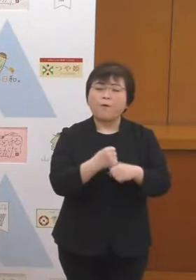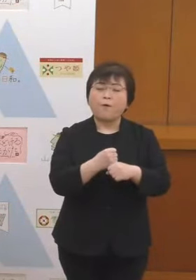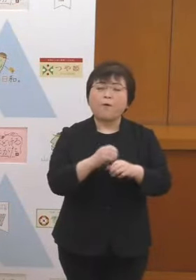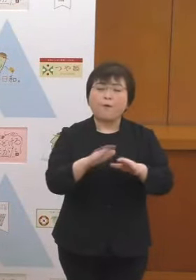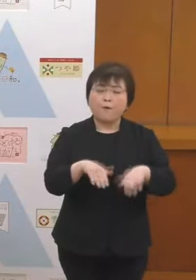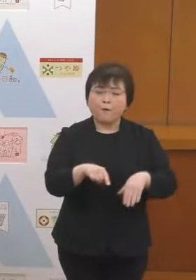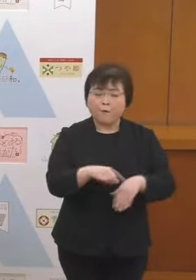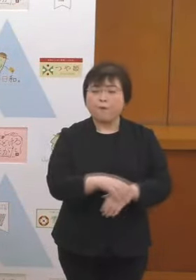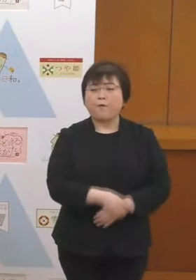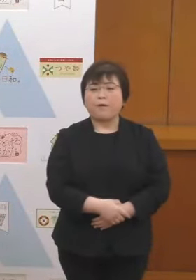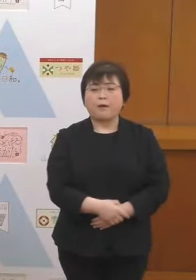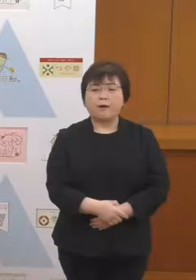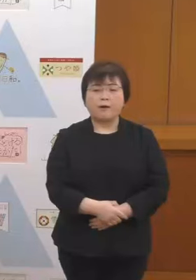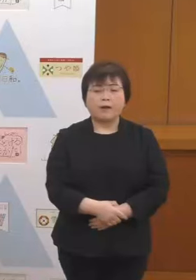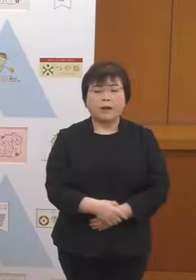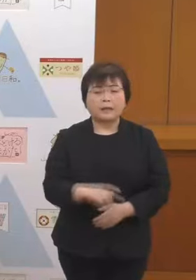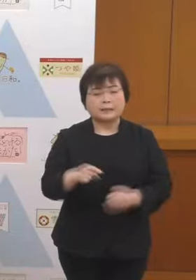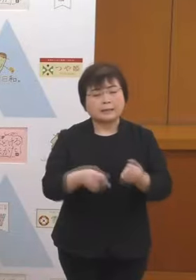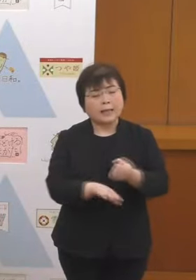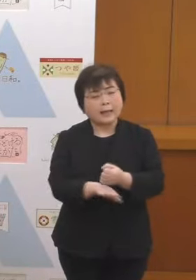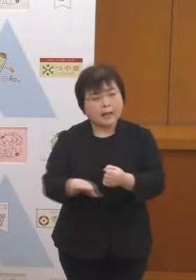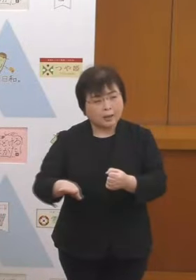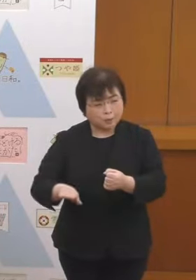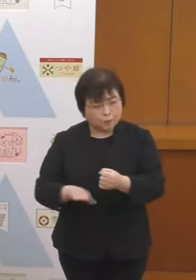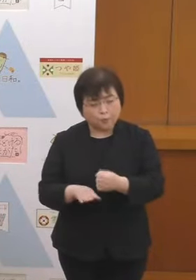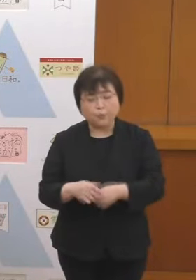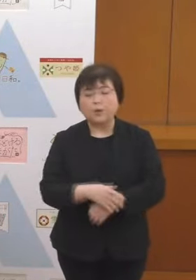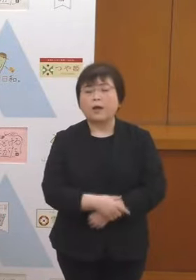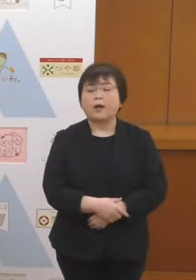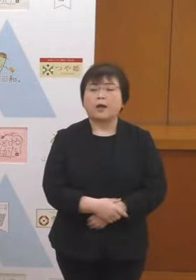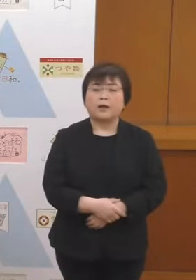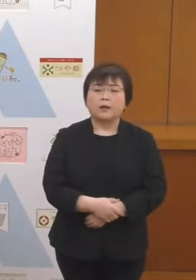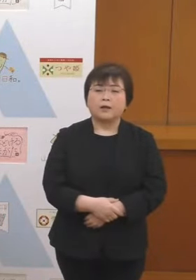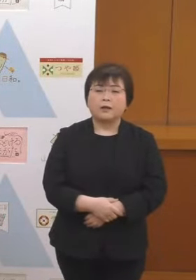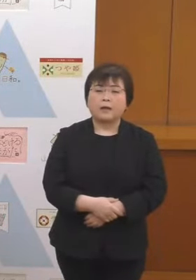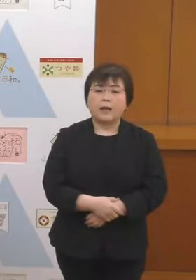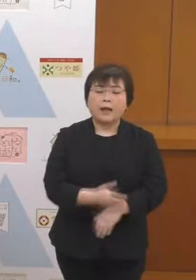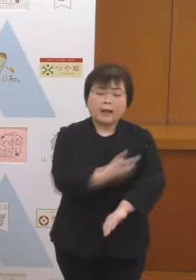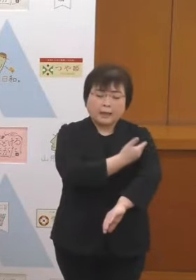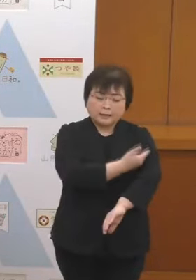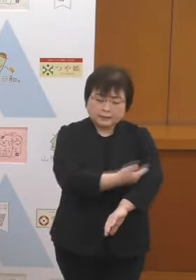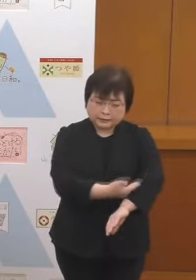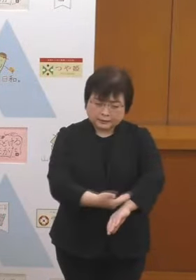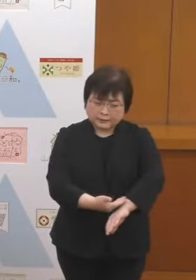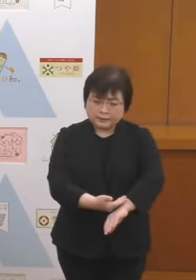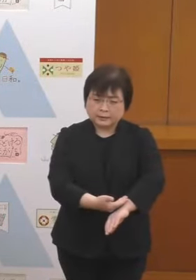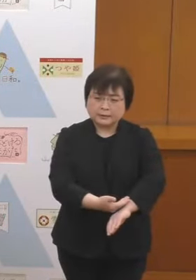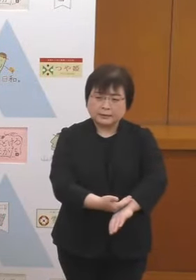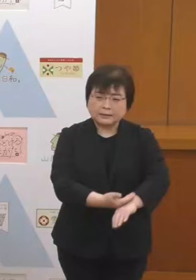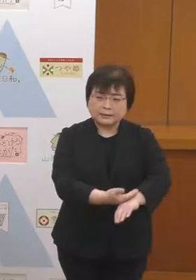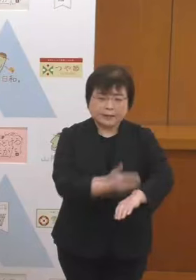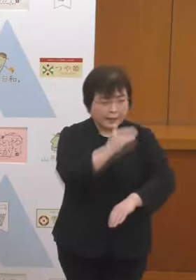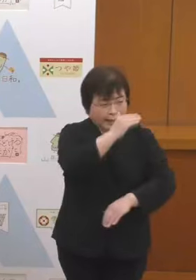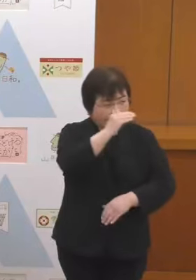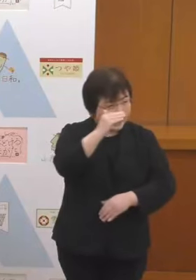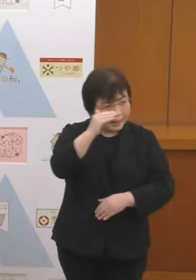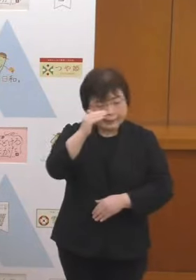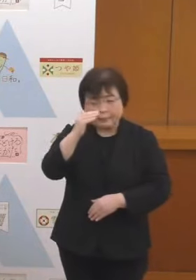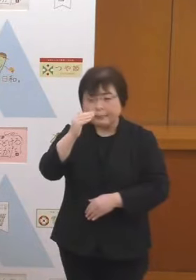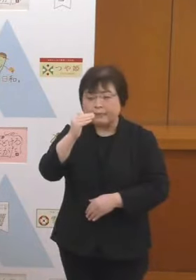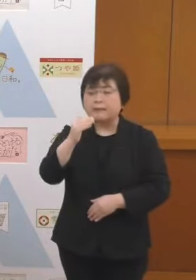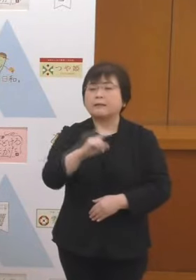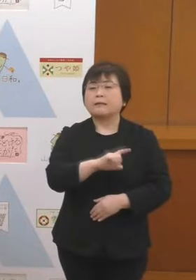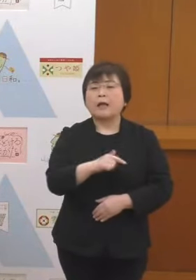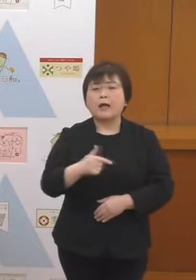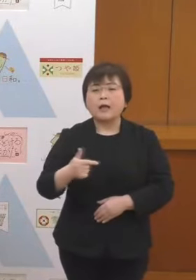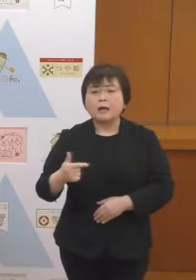ますがやはりその自然環境でありますとかあ歴史景観といったことに